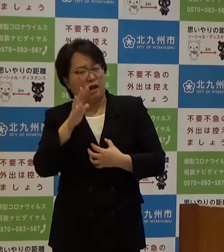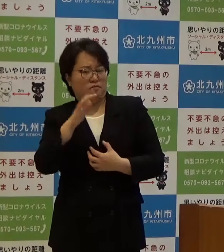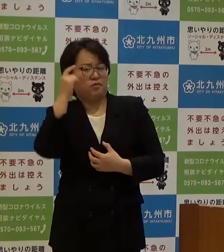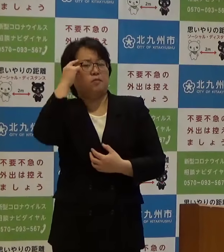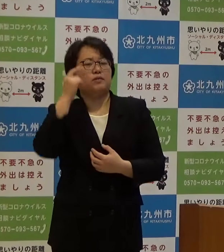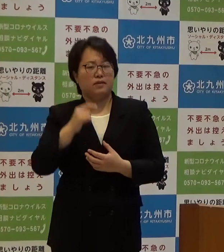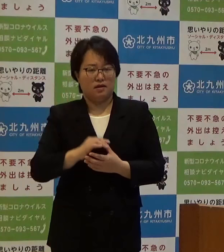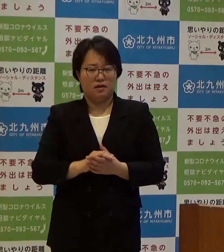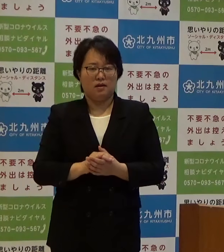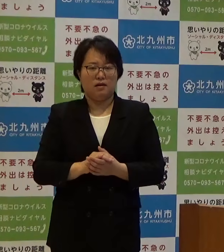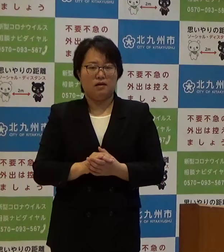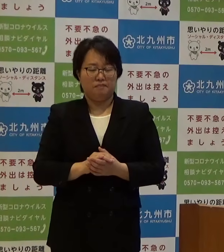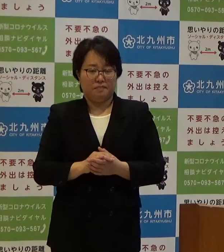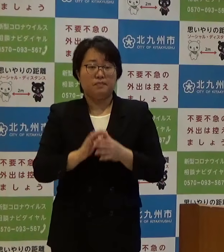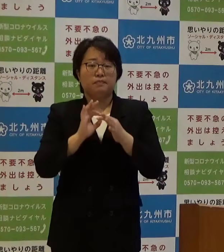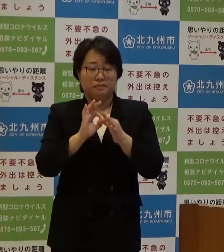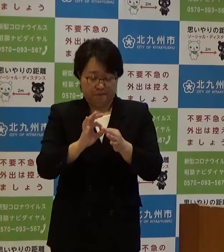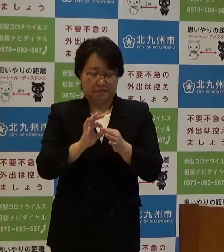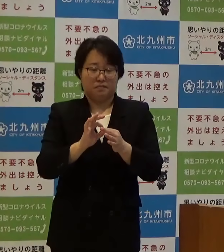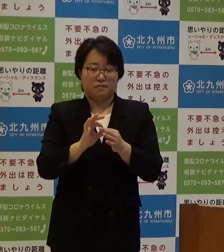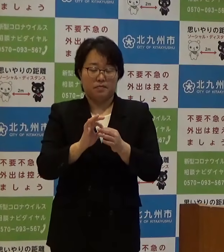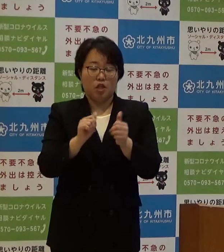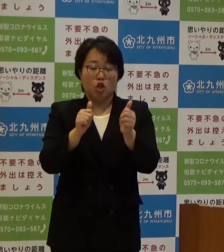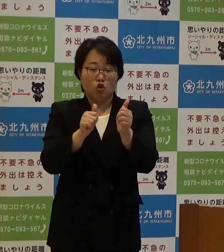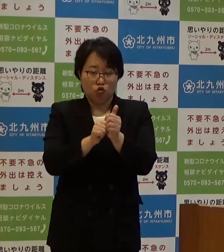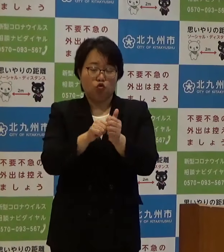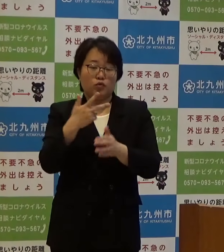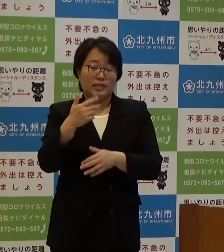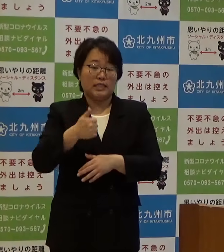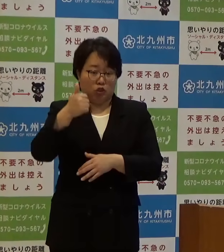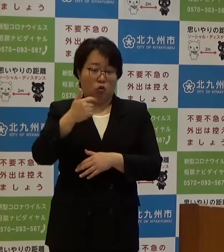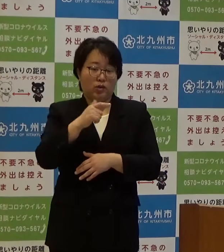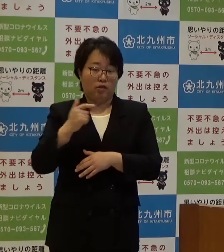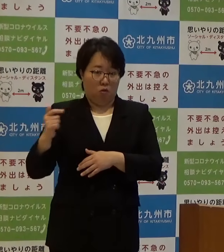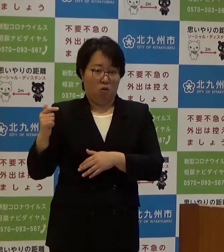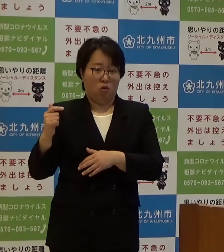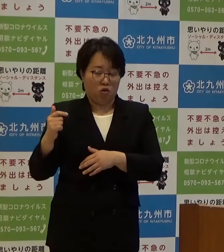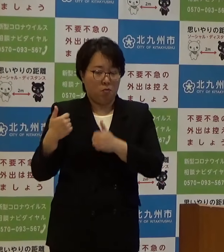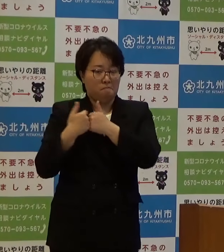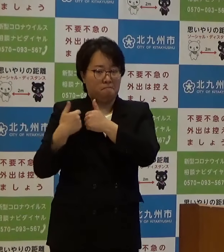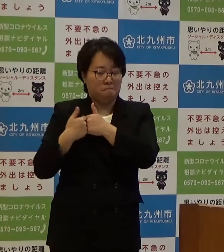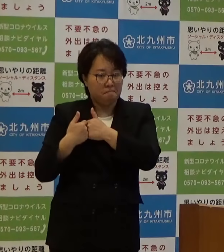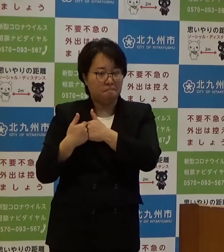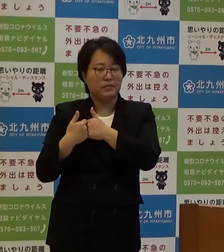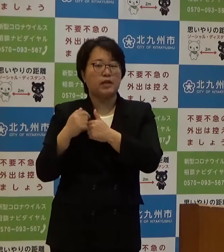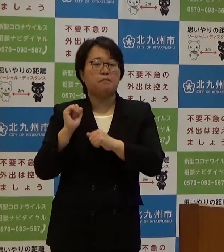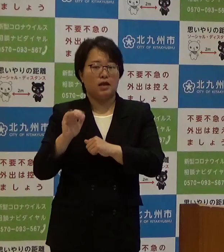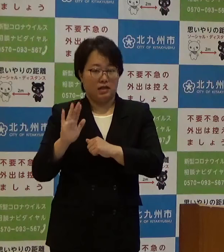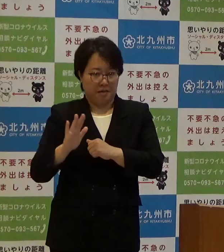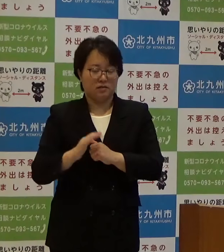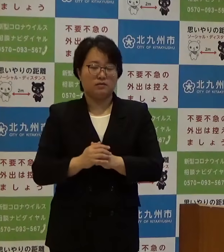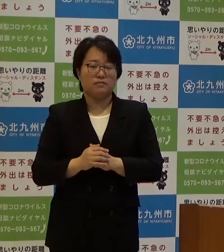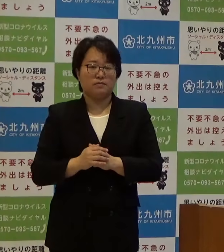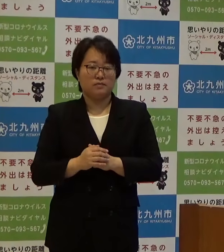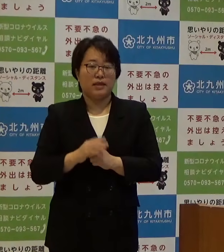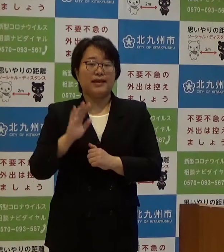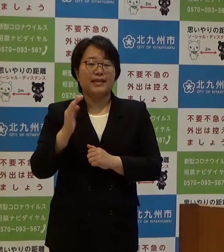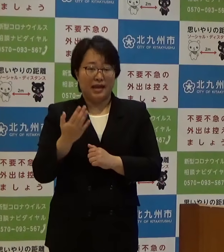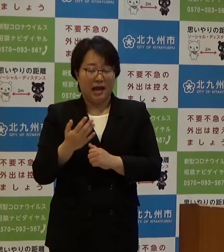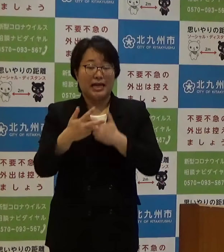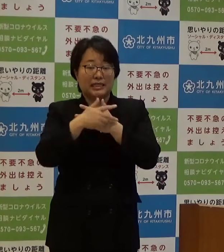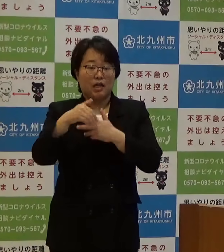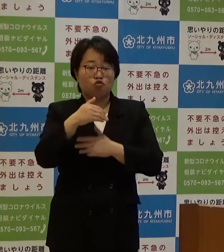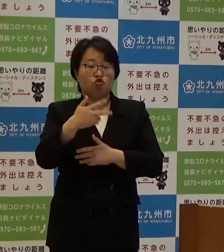の間には常時連携を取って連絡をしているわけでございますが、北九州市の方から権限を持っ